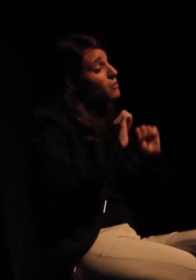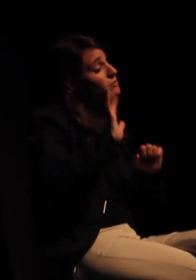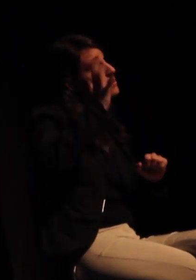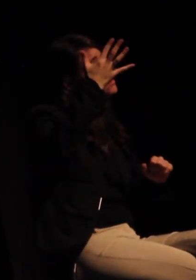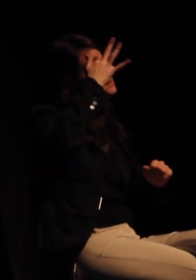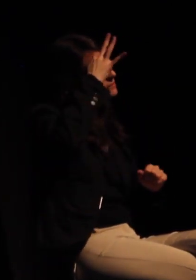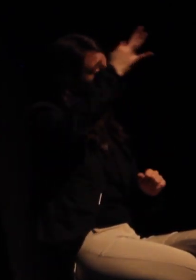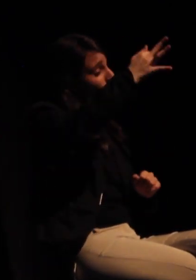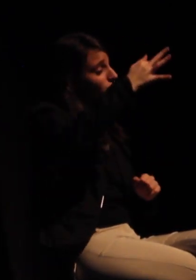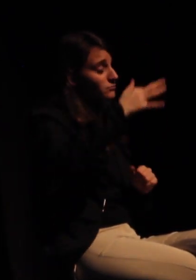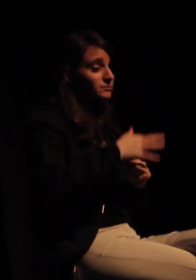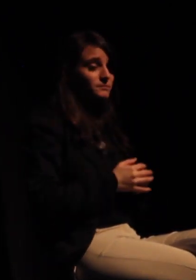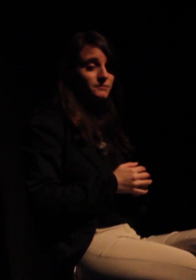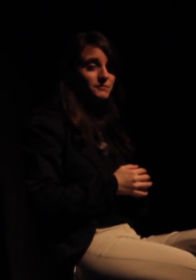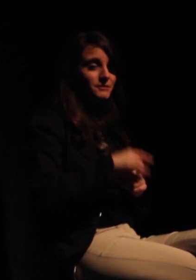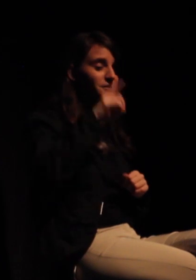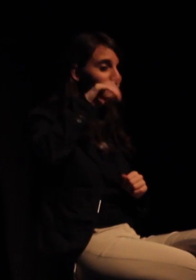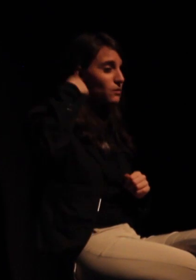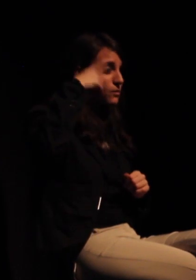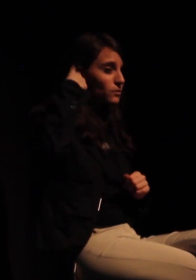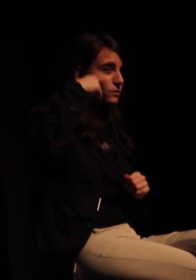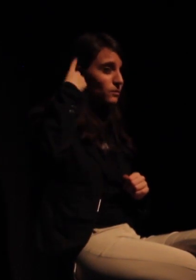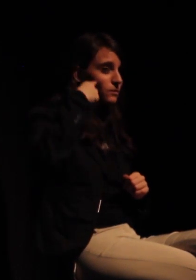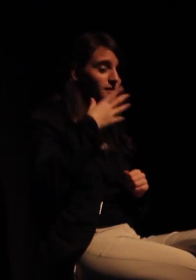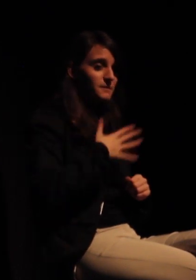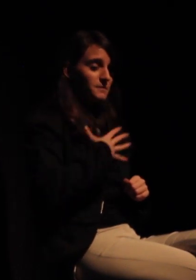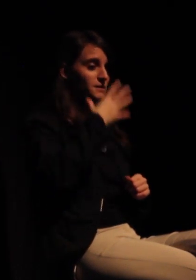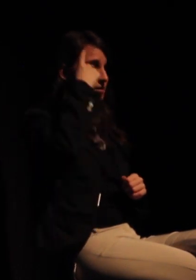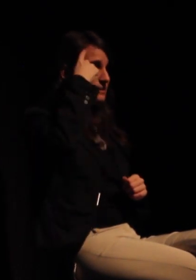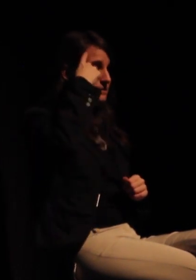pode acontecer. A loucura da cabeça minha